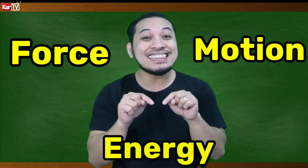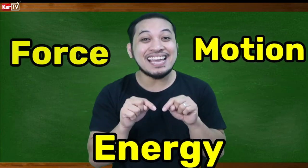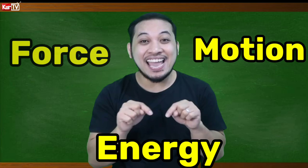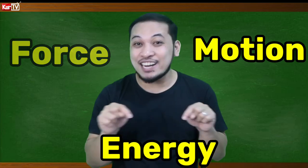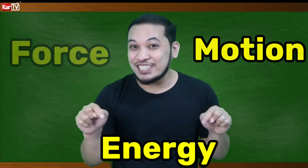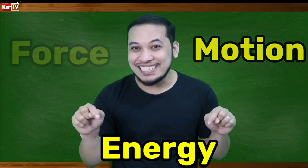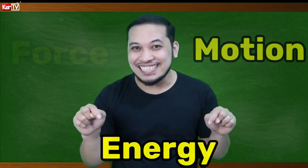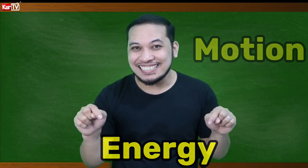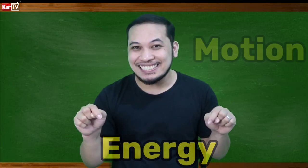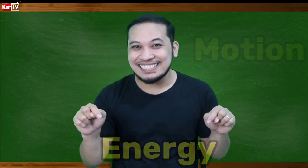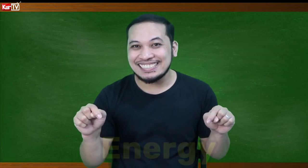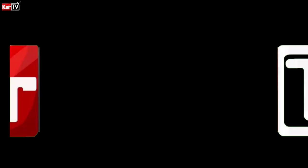energy.